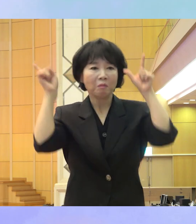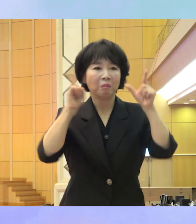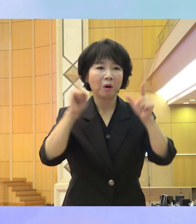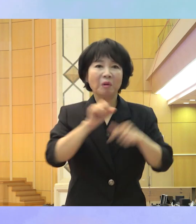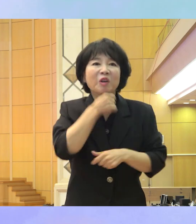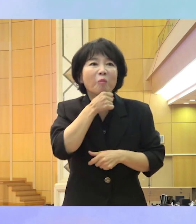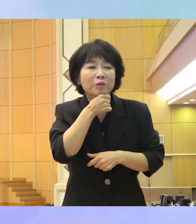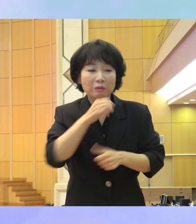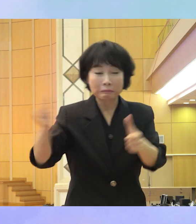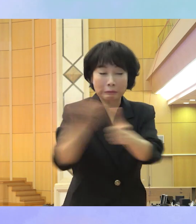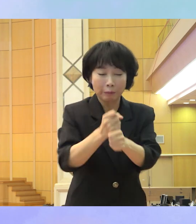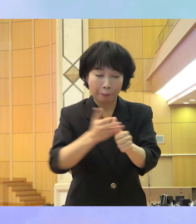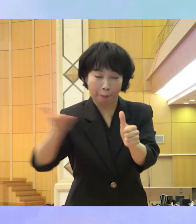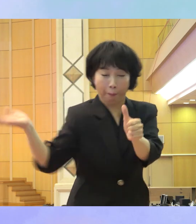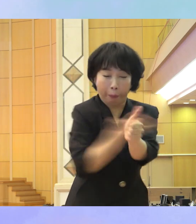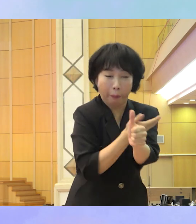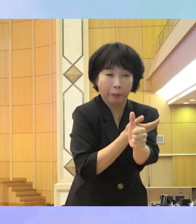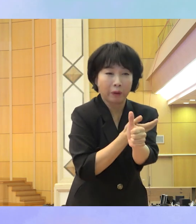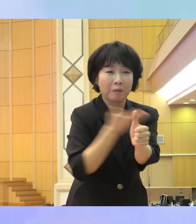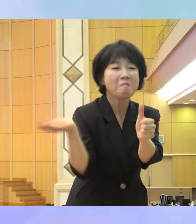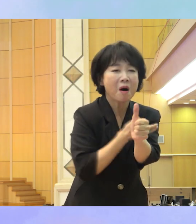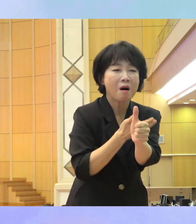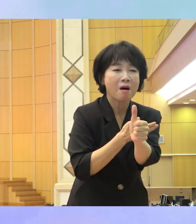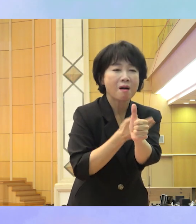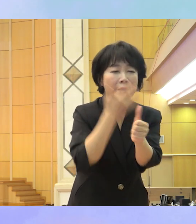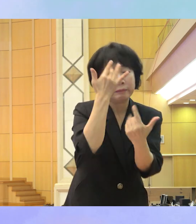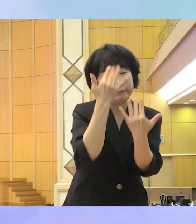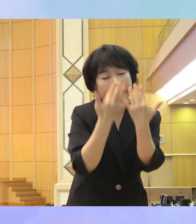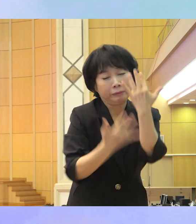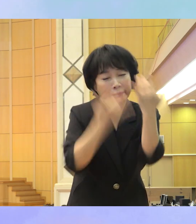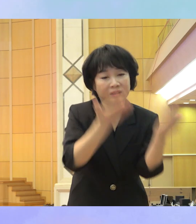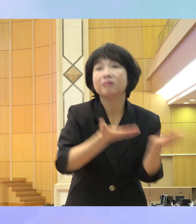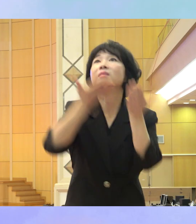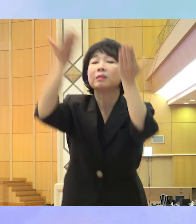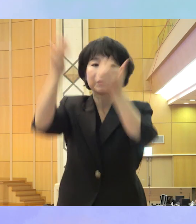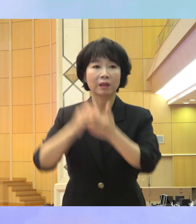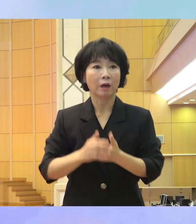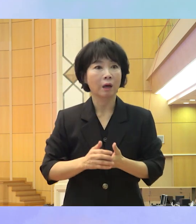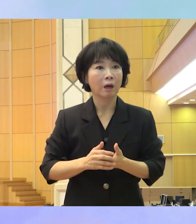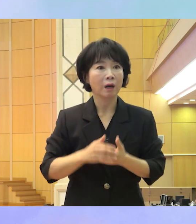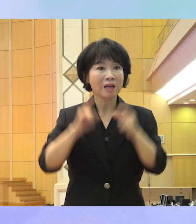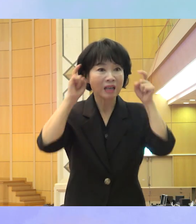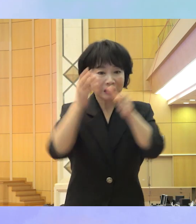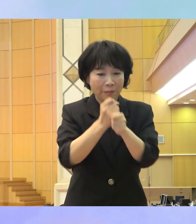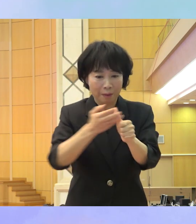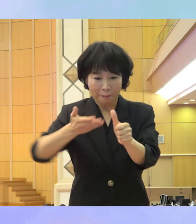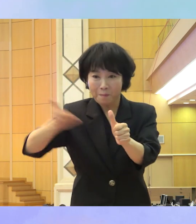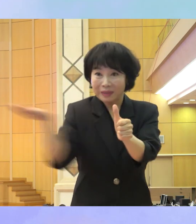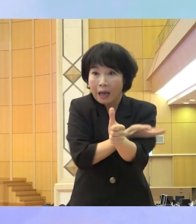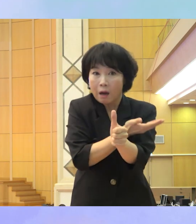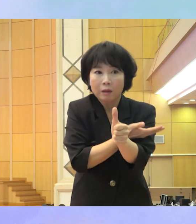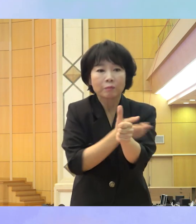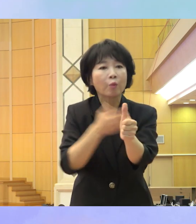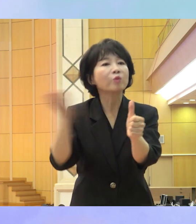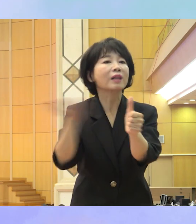아니면 염소든지 하나님 앞에 제물을 드릴 때 목을 베고 그리고